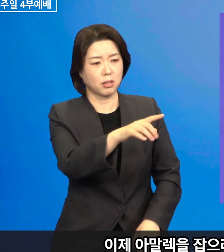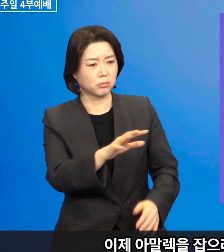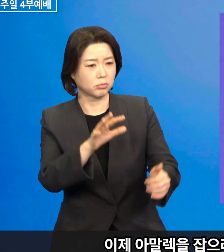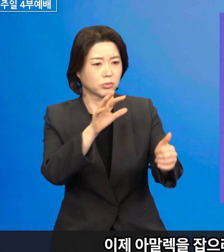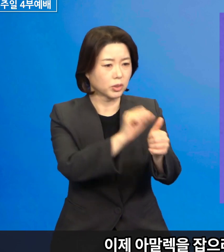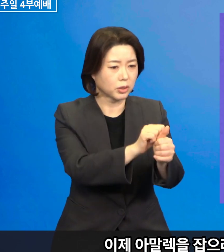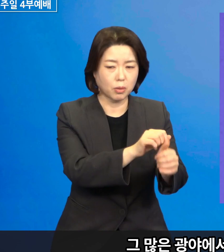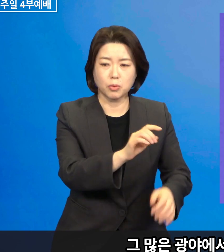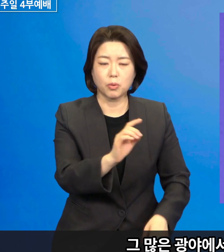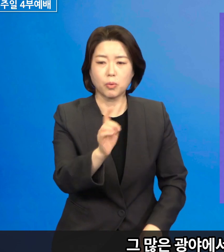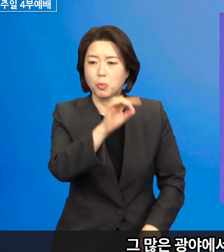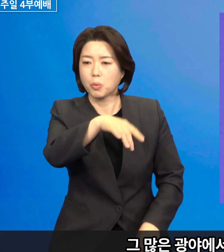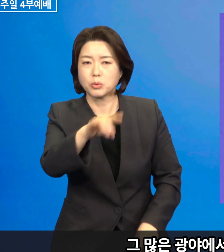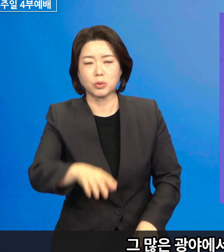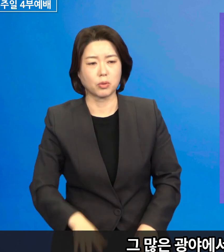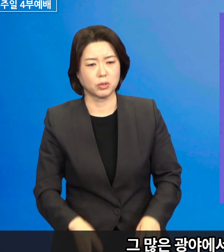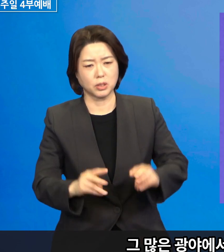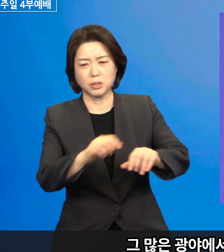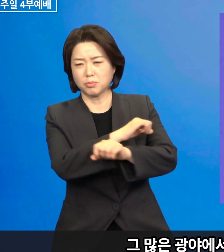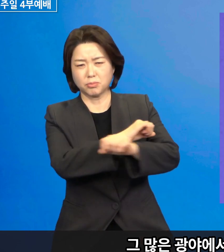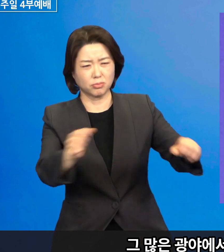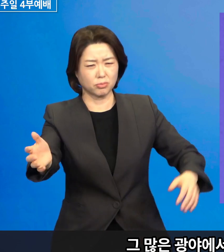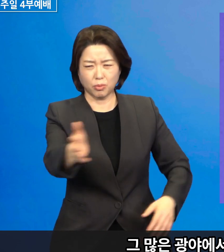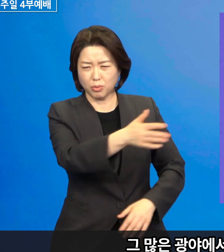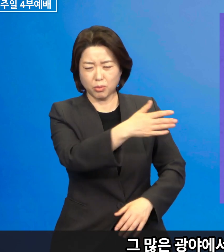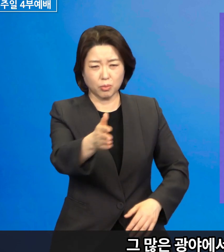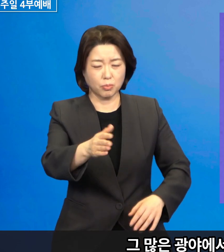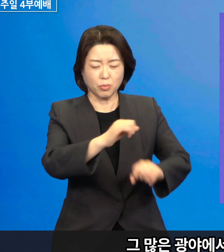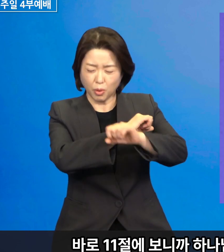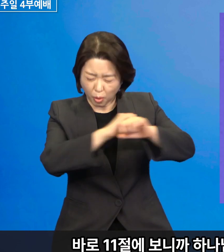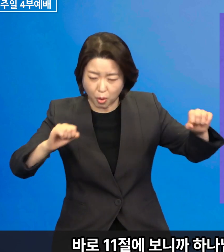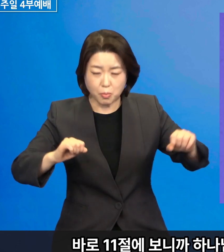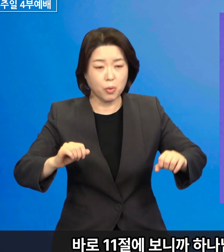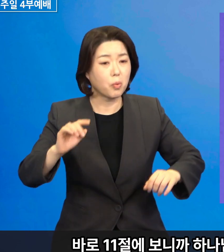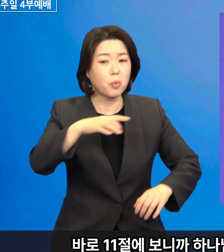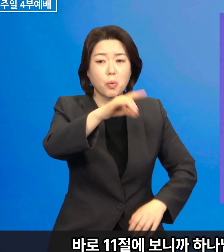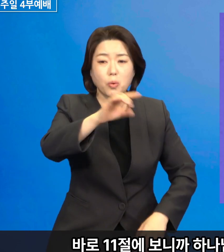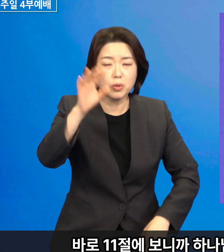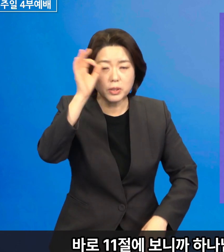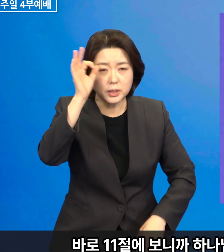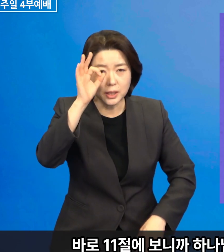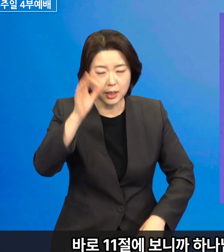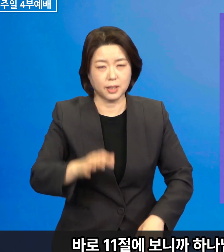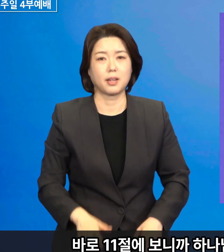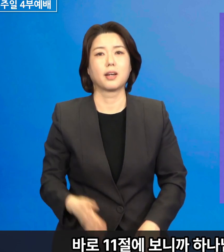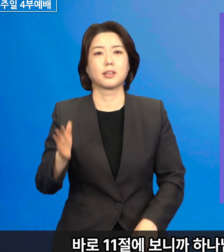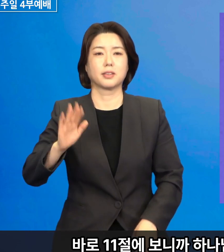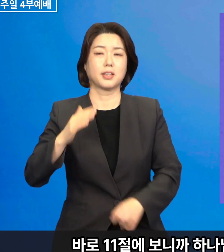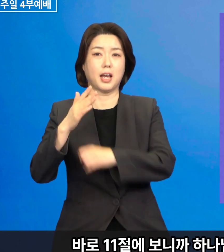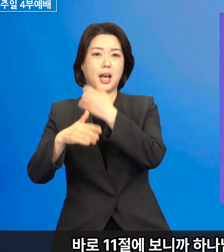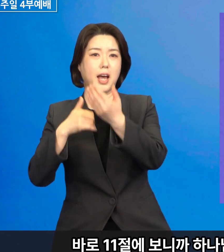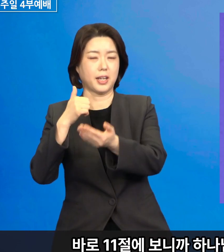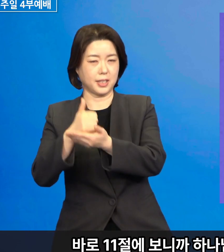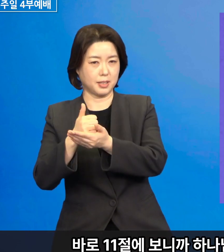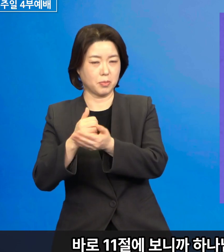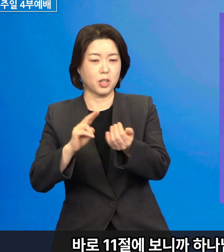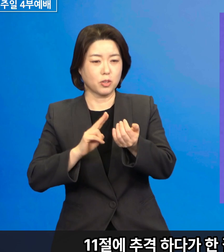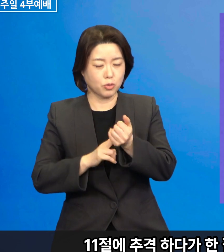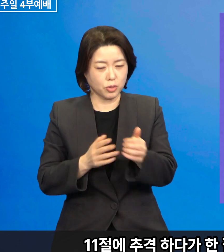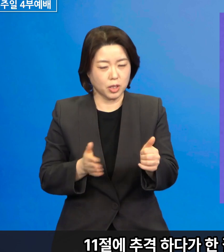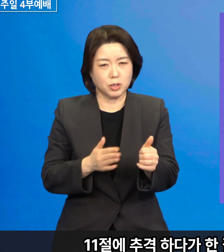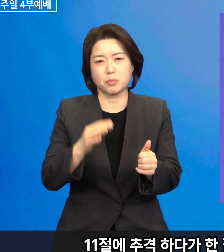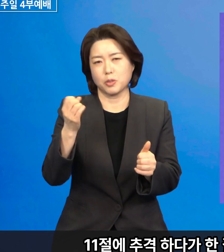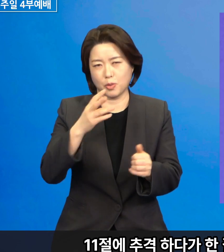가요? 그 많은 광야에서 어디서 찾냐고요? 네, 바로 11절에 보니까 하나님의 숨겨진 섭리가